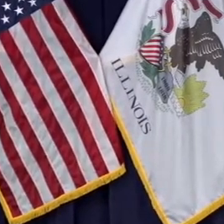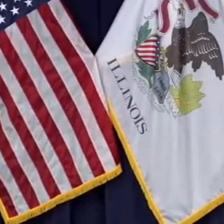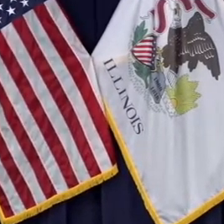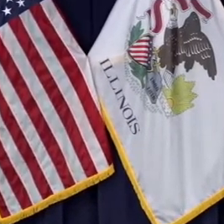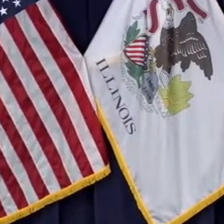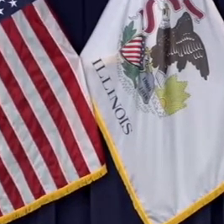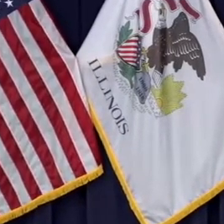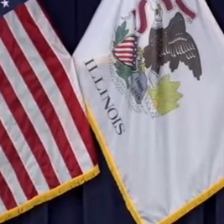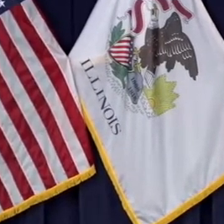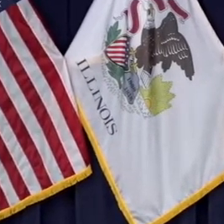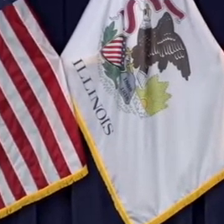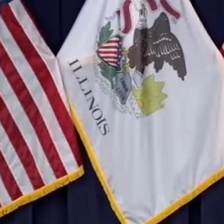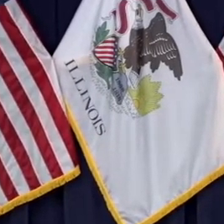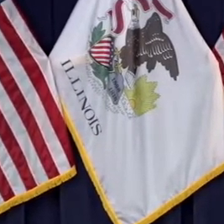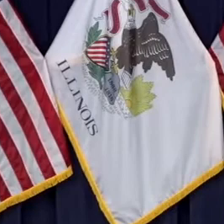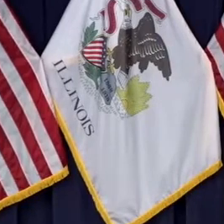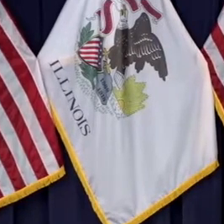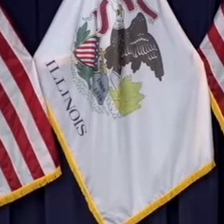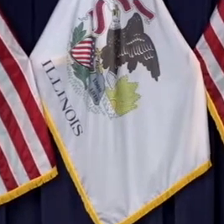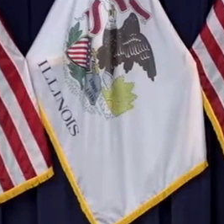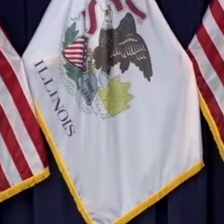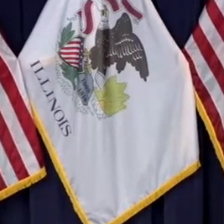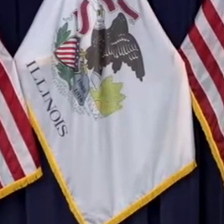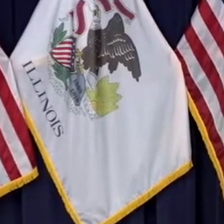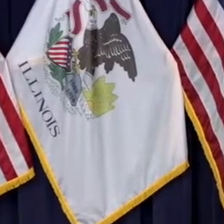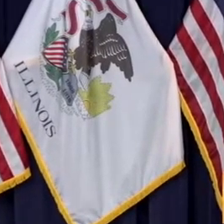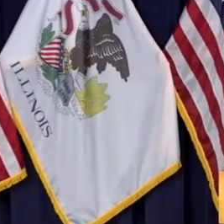COVID-19. Hoy informamos